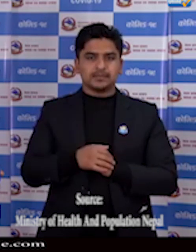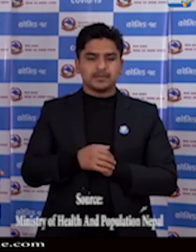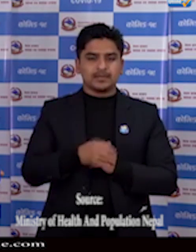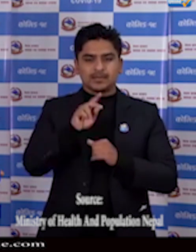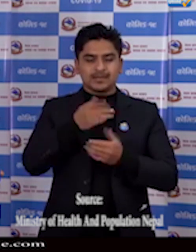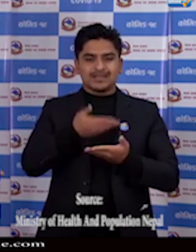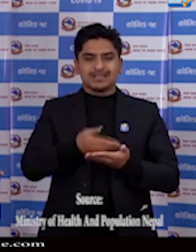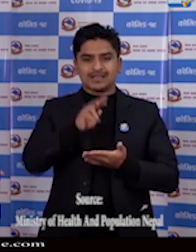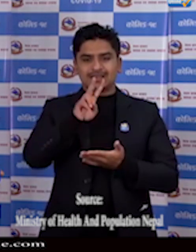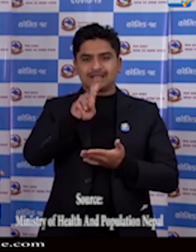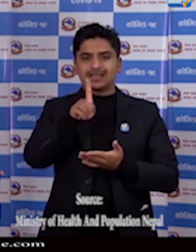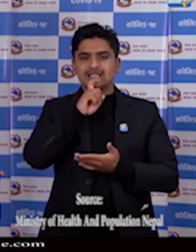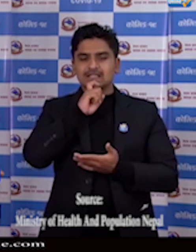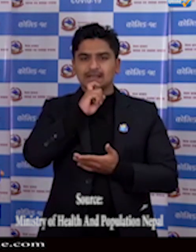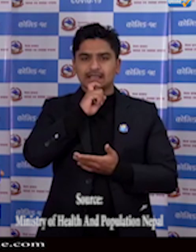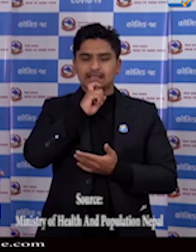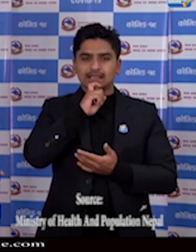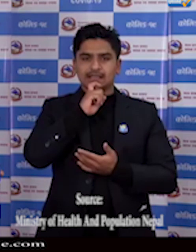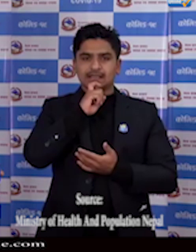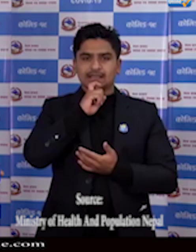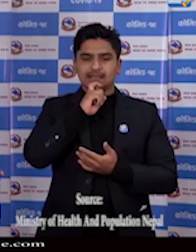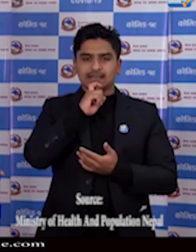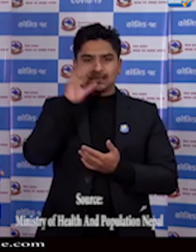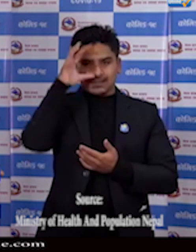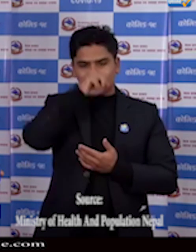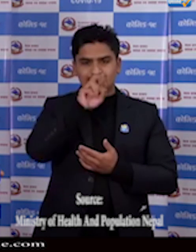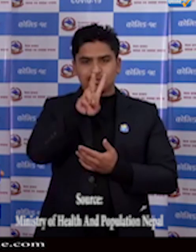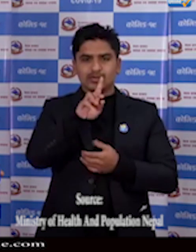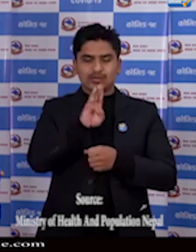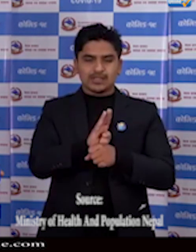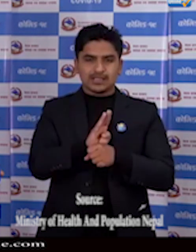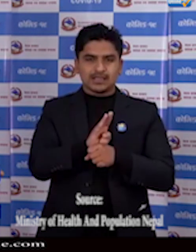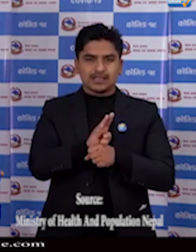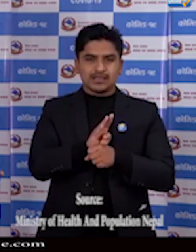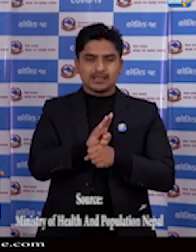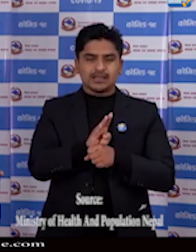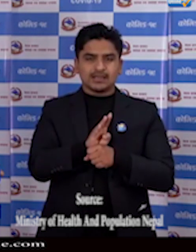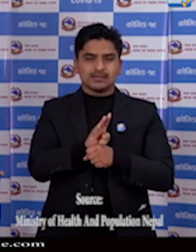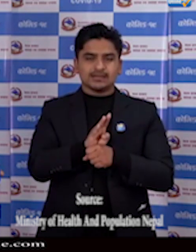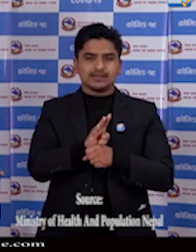गत जेठ 21 गते रातिको 2 बजेतिर